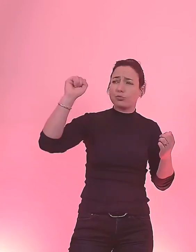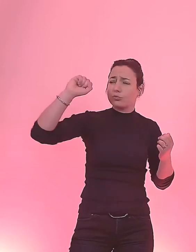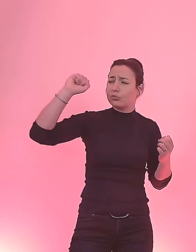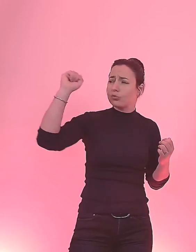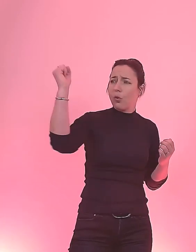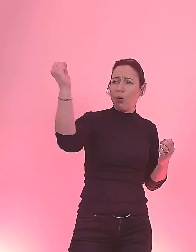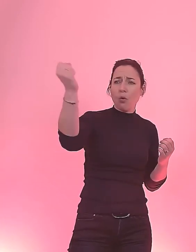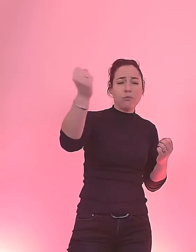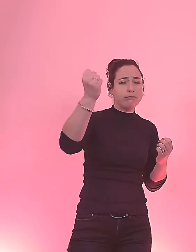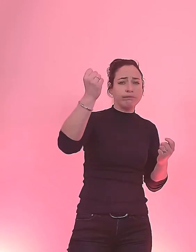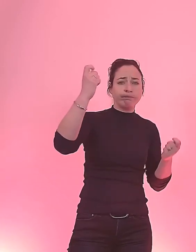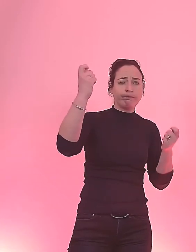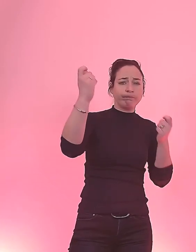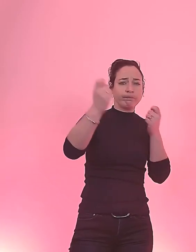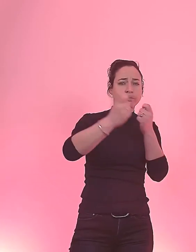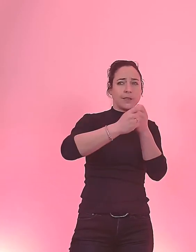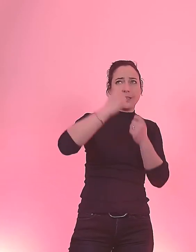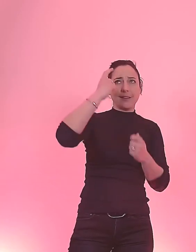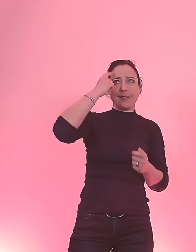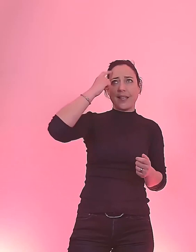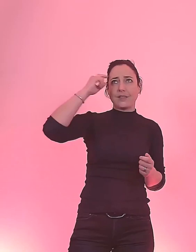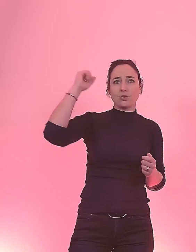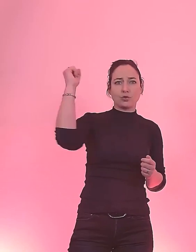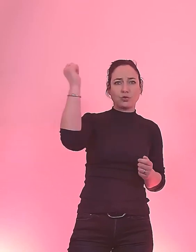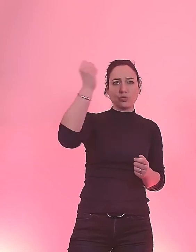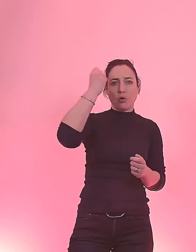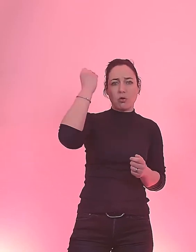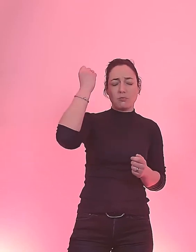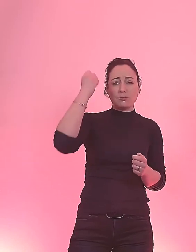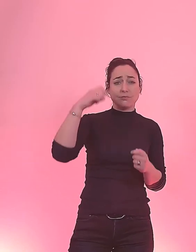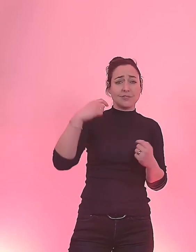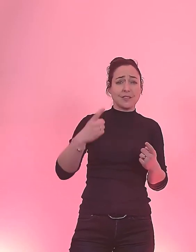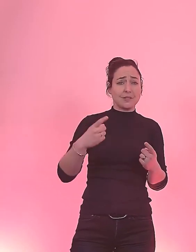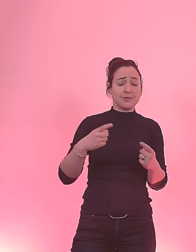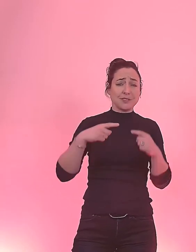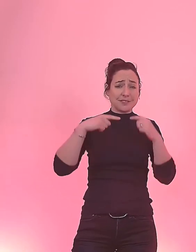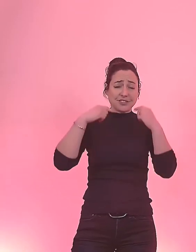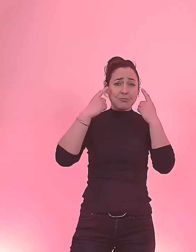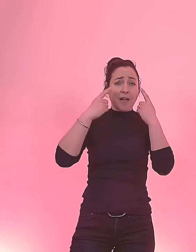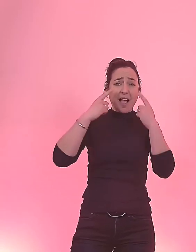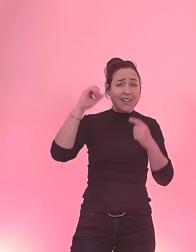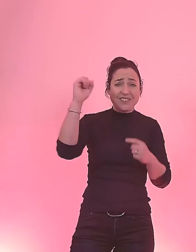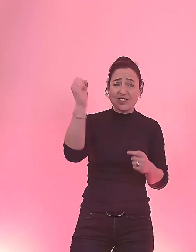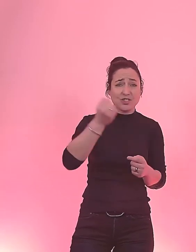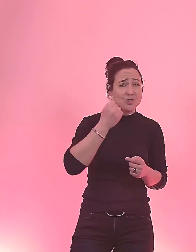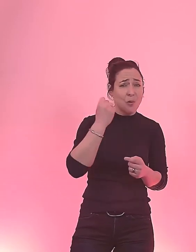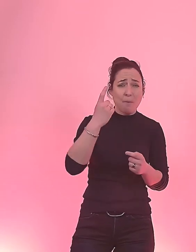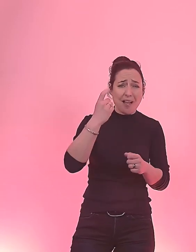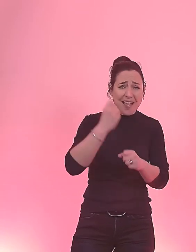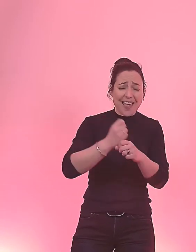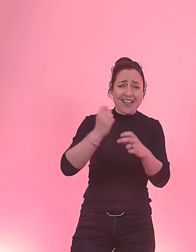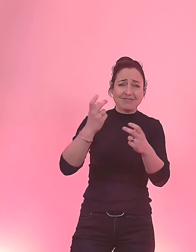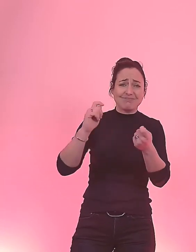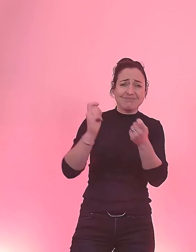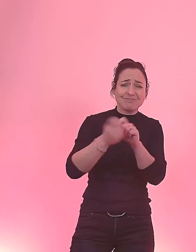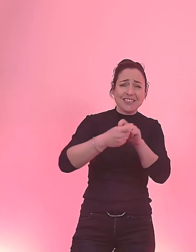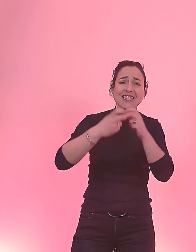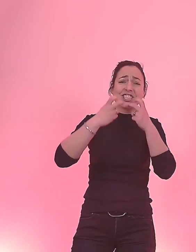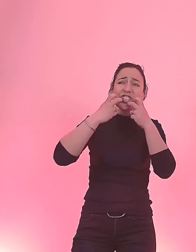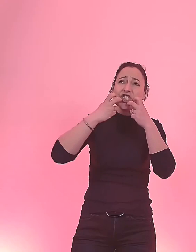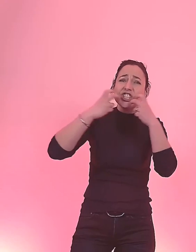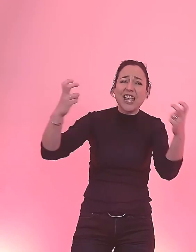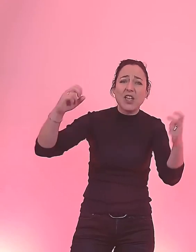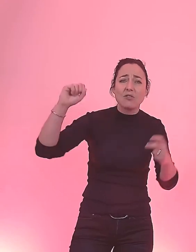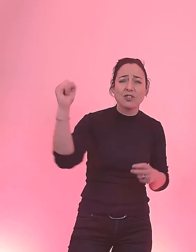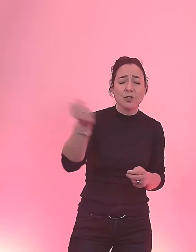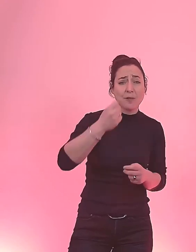hier denken en dan is het even niet meer you can small in de storm maar dan wordt het een schreeuw in de storm ik denk